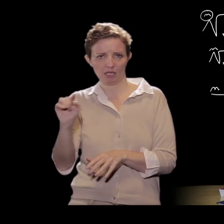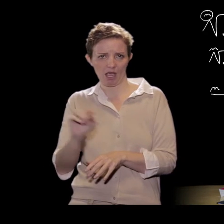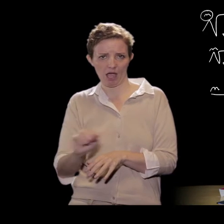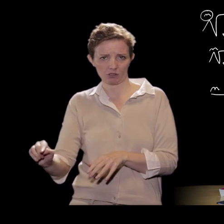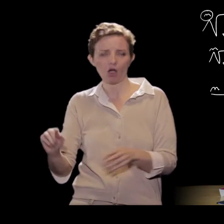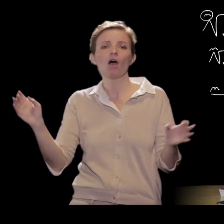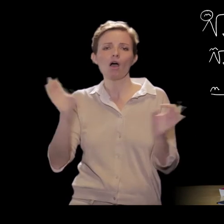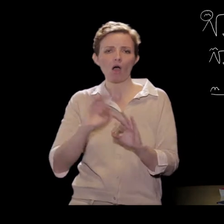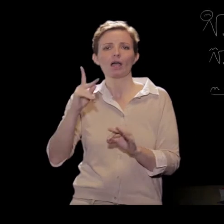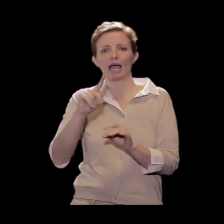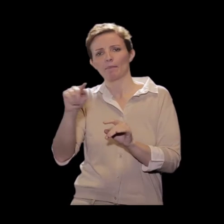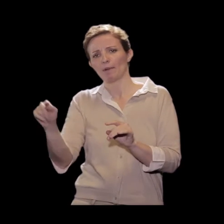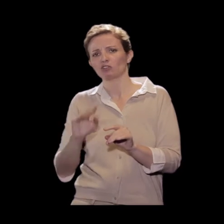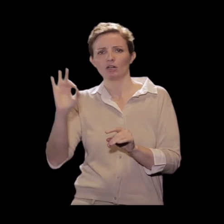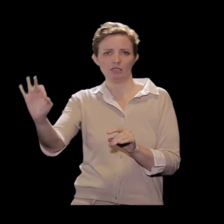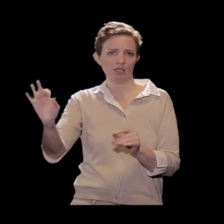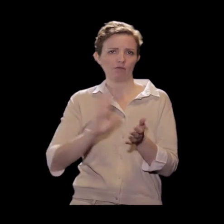K Mag